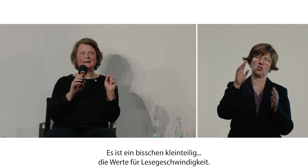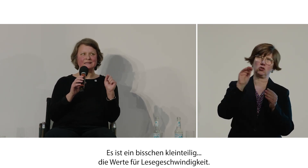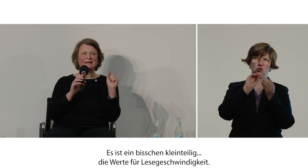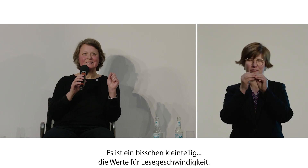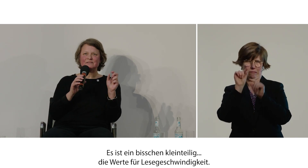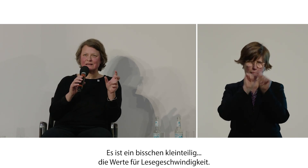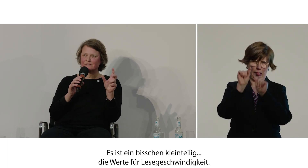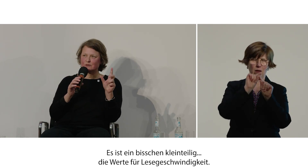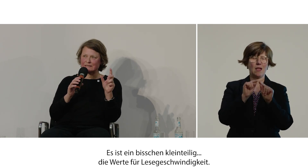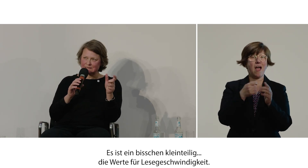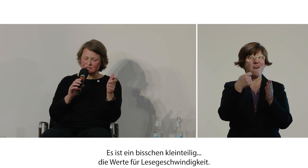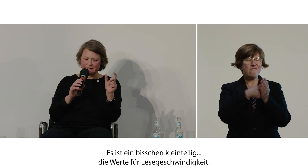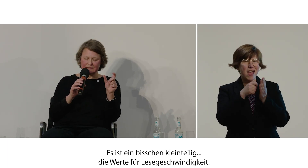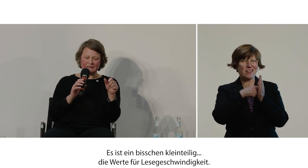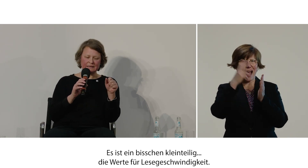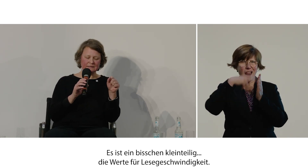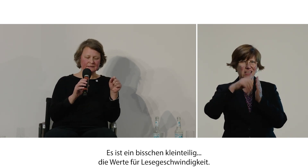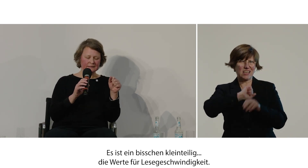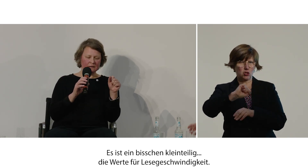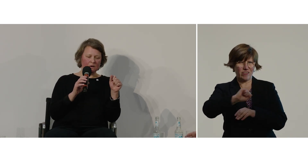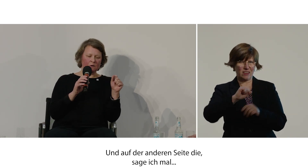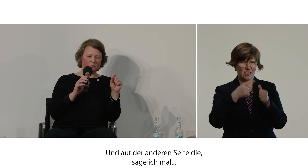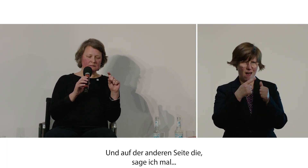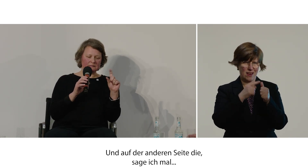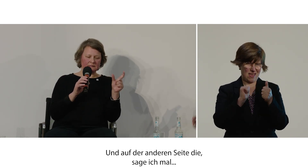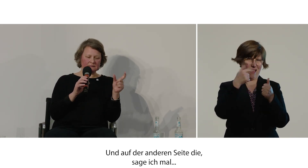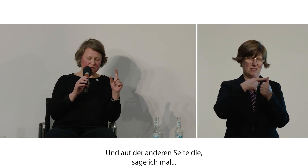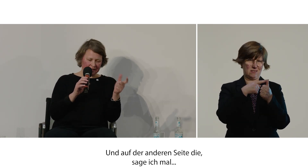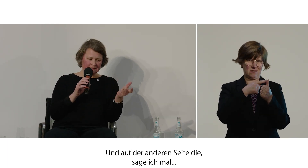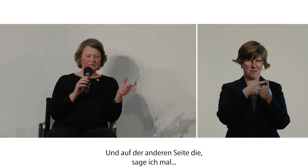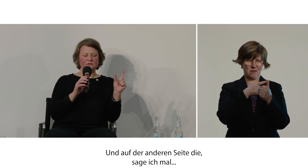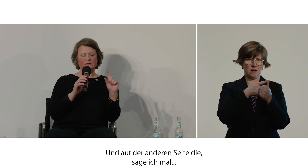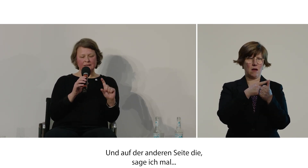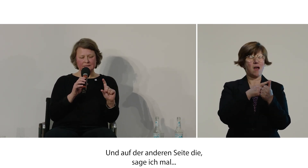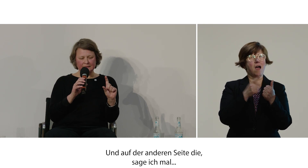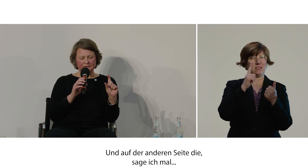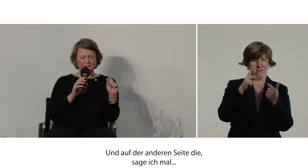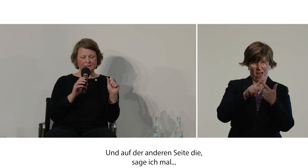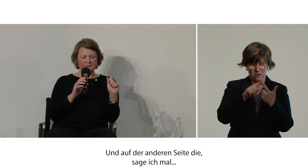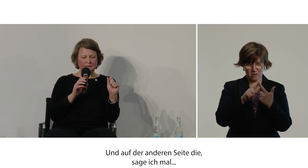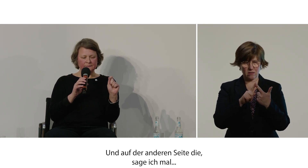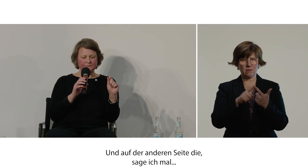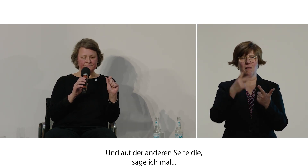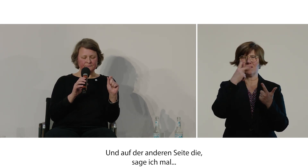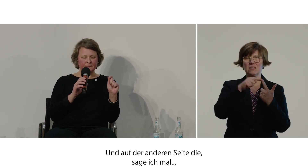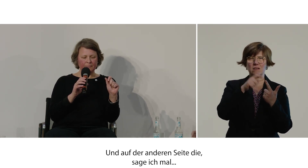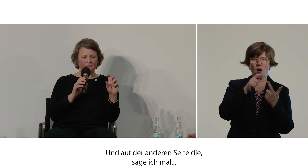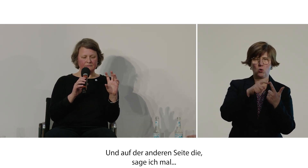kleinteilig, die Werte für Lesegeschwindigkeit. Und auf der einen Seite und auf der anderen Seite die,